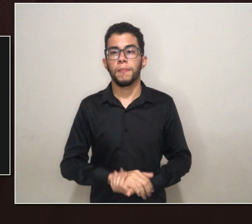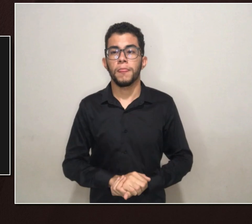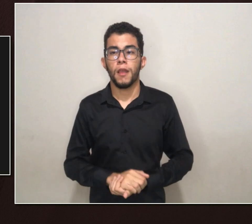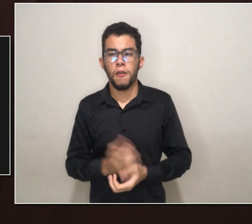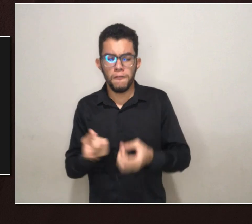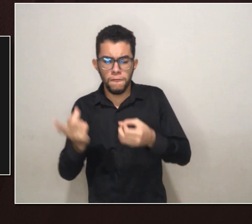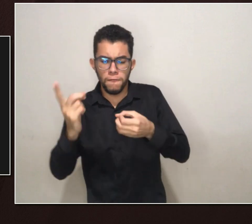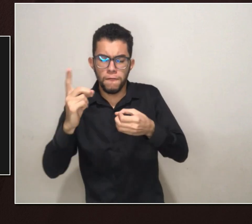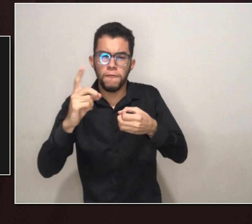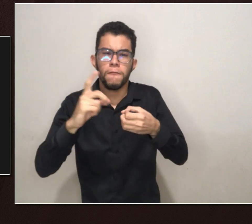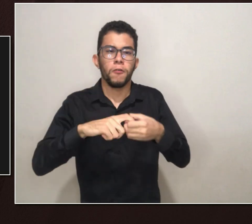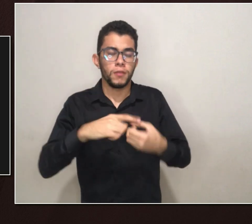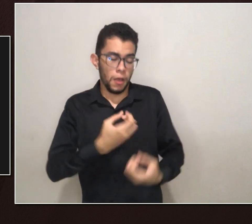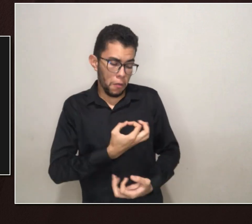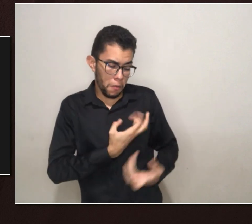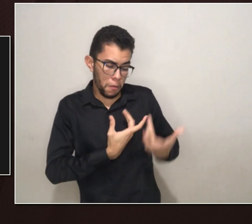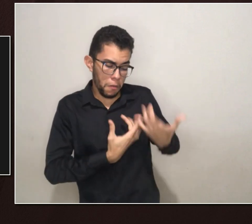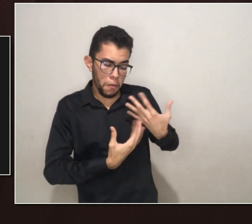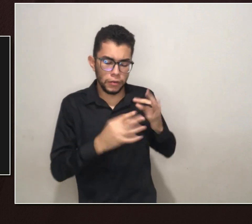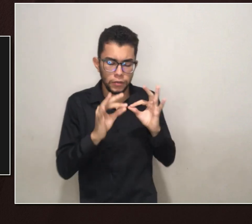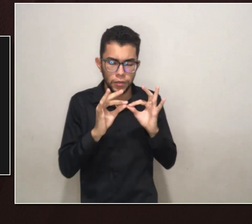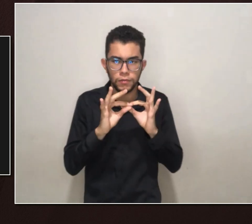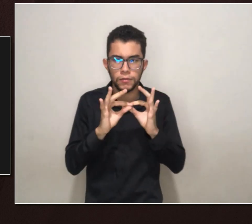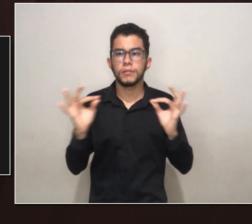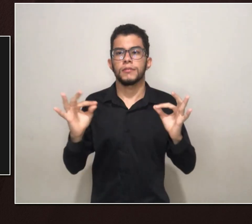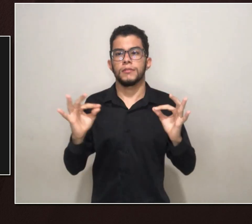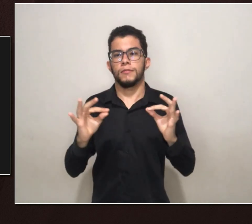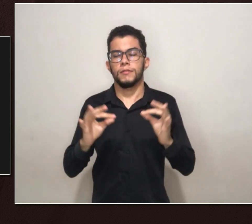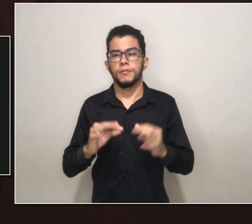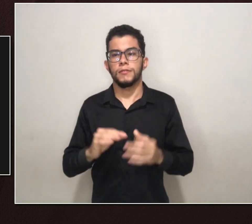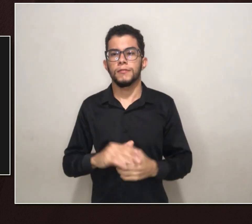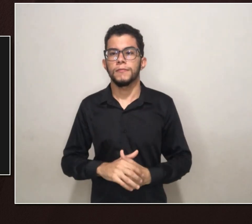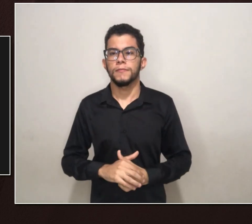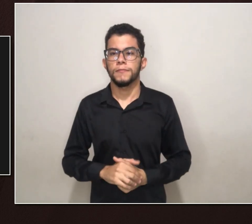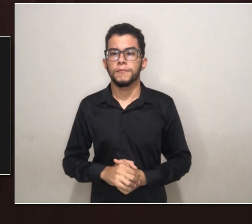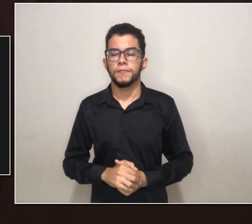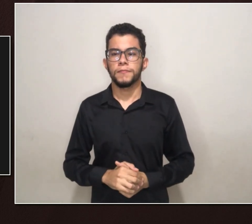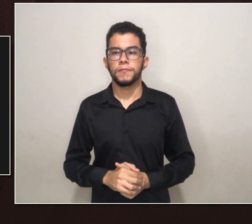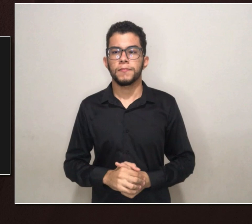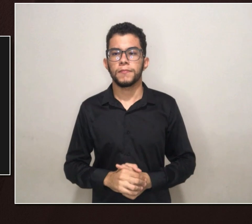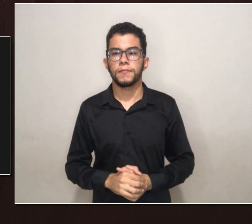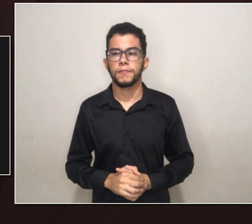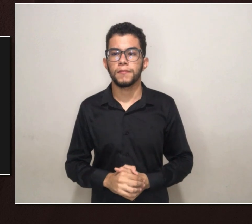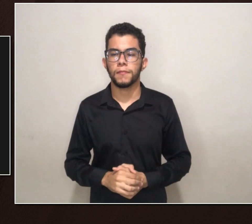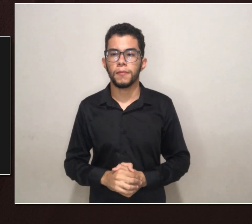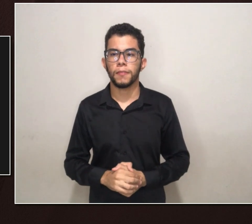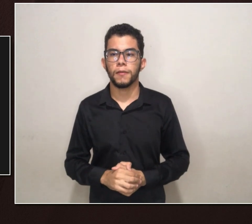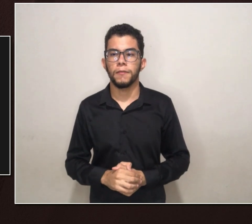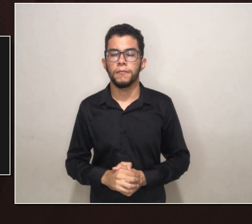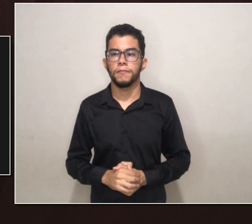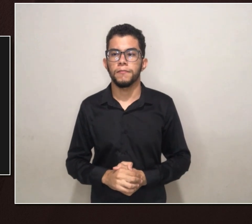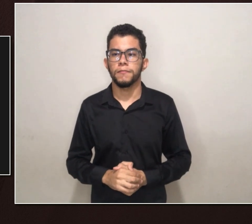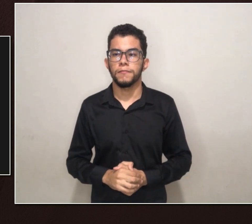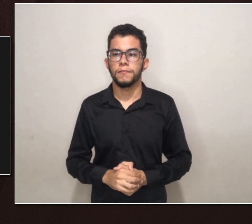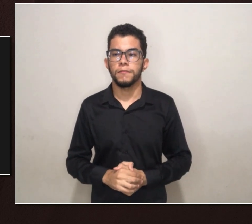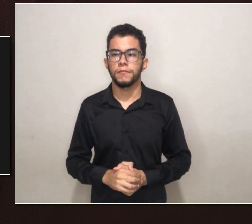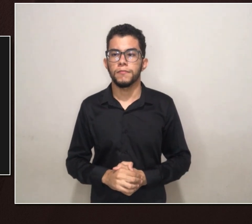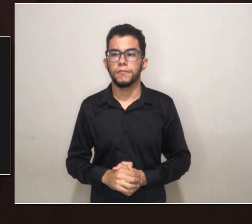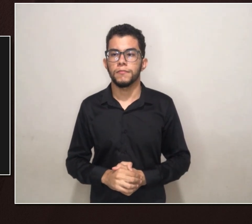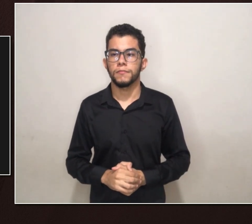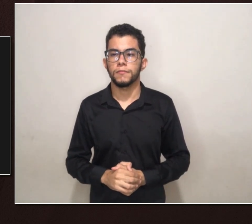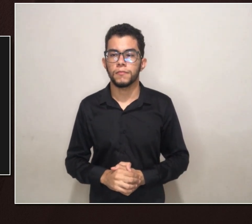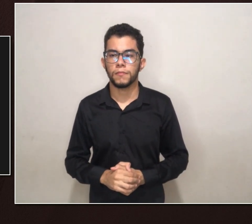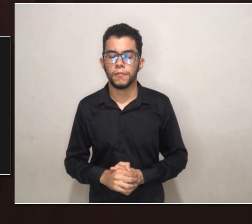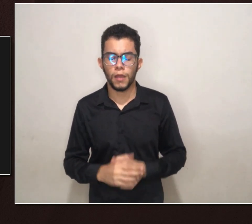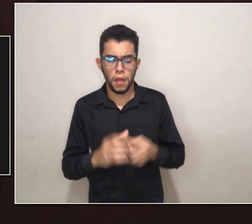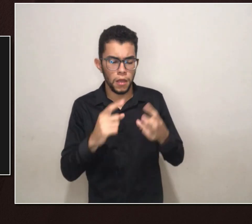ese paraíso, pasando por esas tres exigencias de la justicia, de la santidad y de la gloria, y